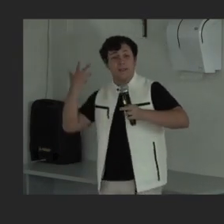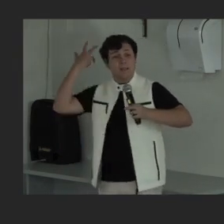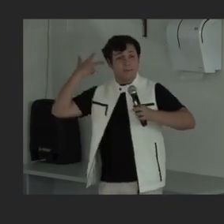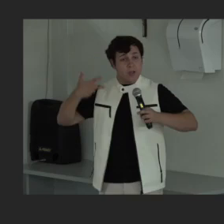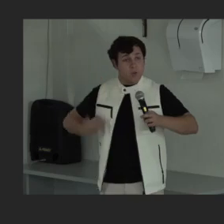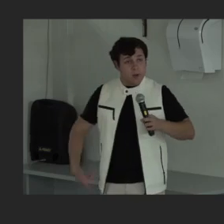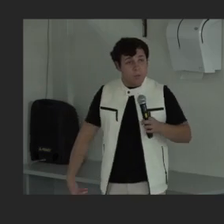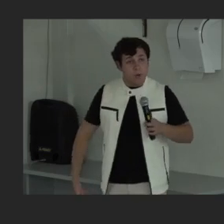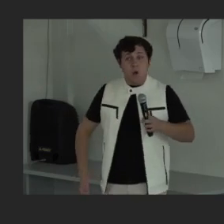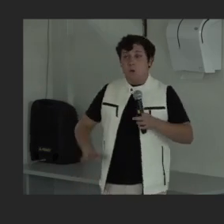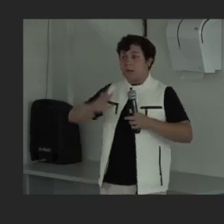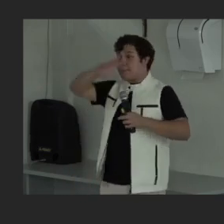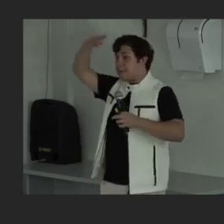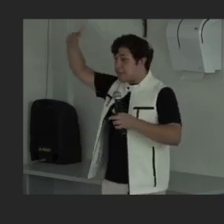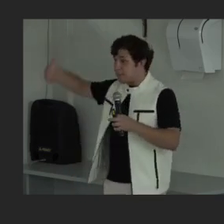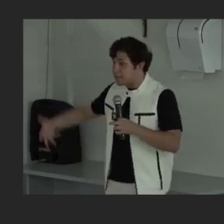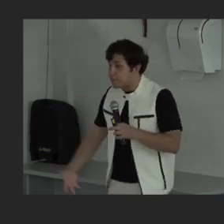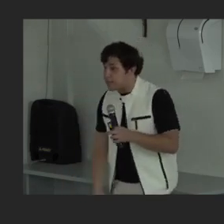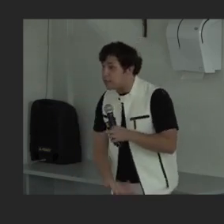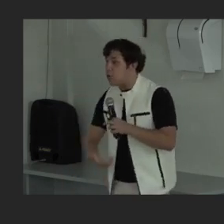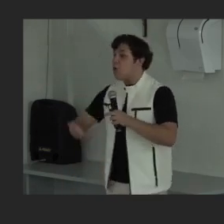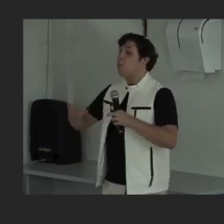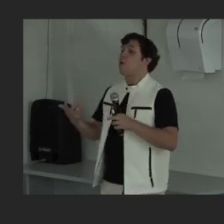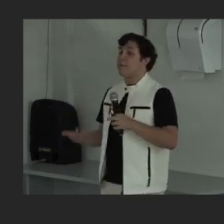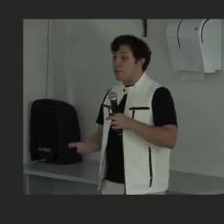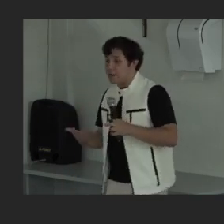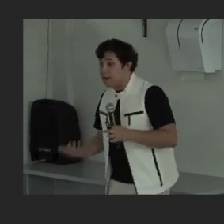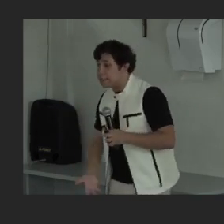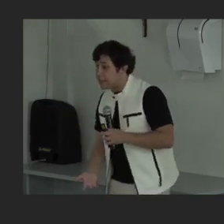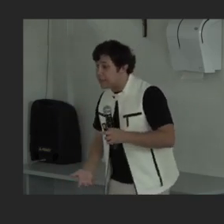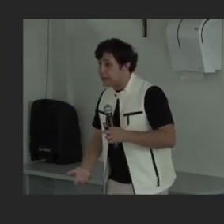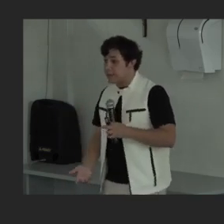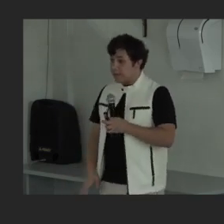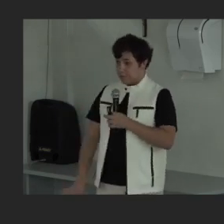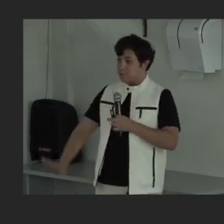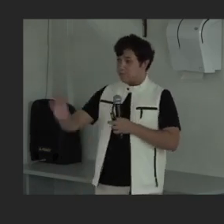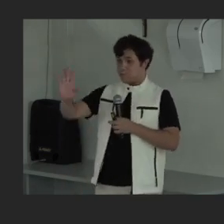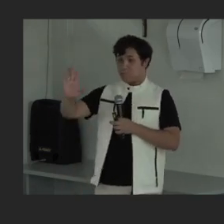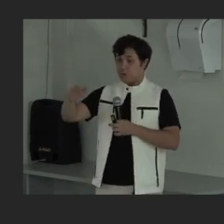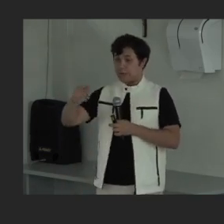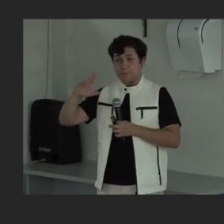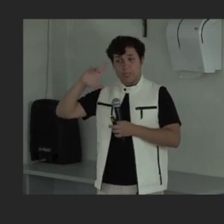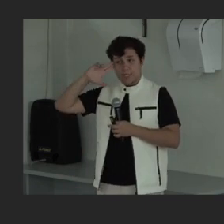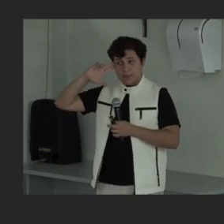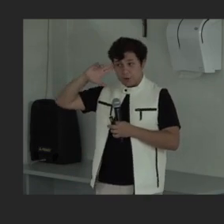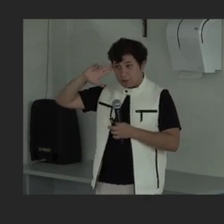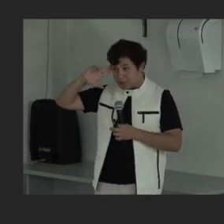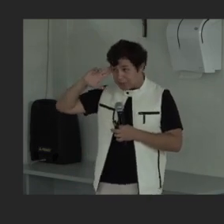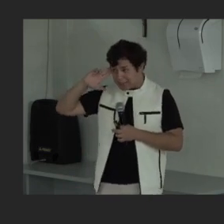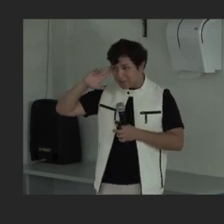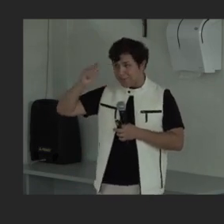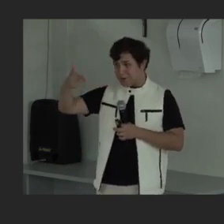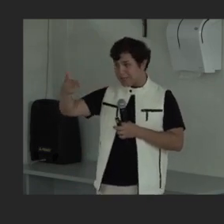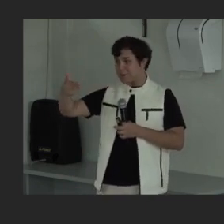de mi cuerpo o en qué parte de mi espacio voy a poner la seña? Por ejemplo, la señal de hola otra vez, configuración